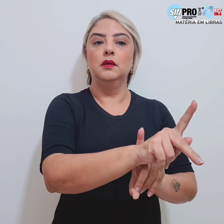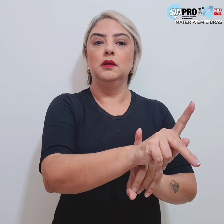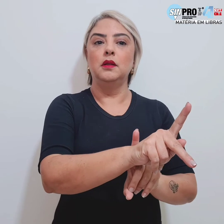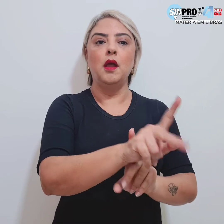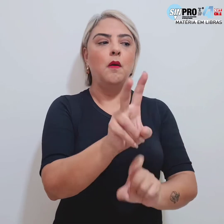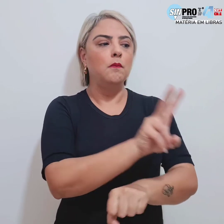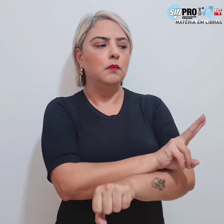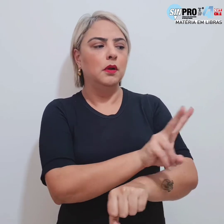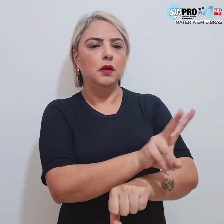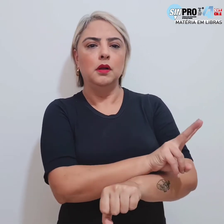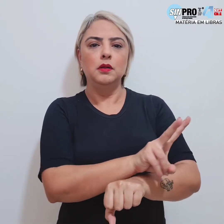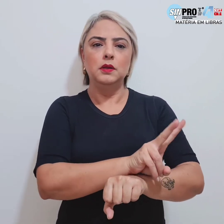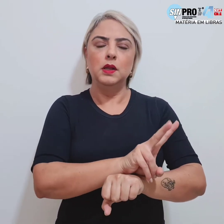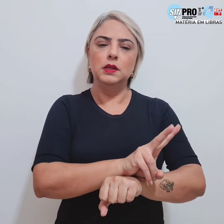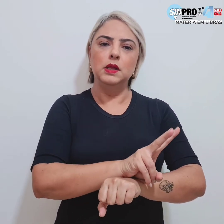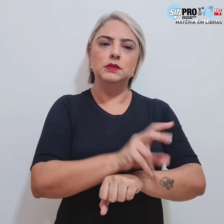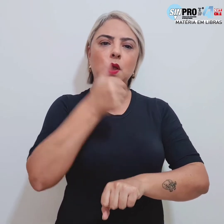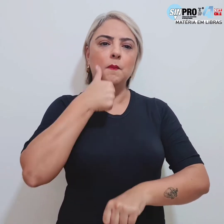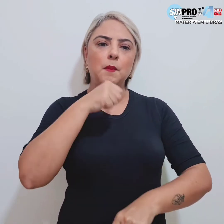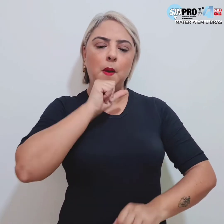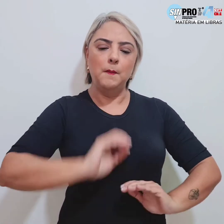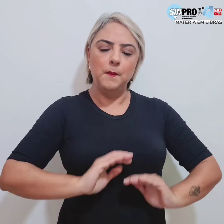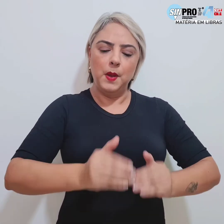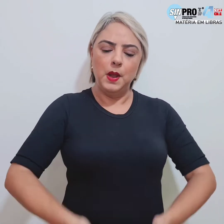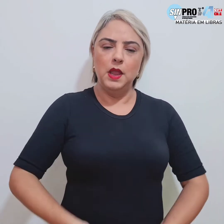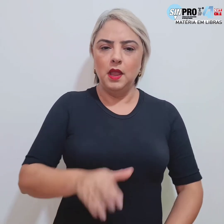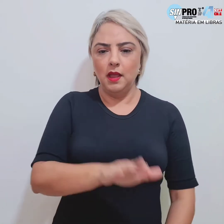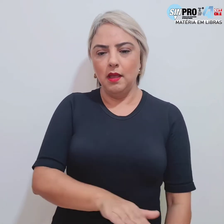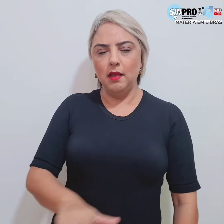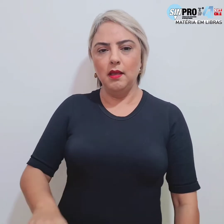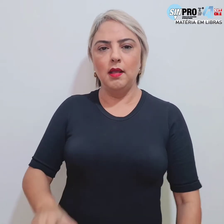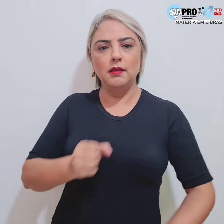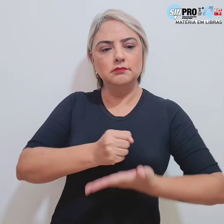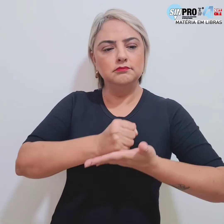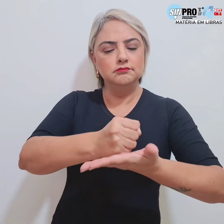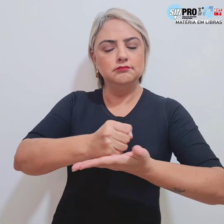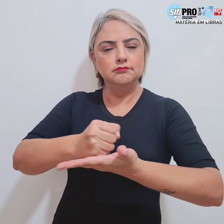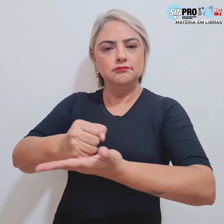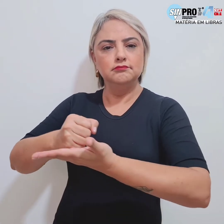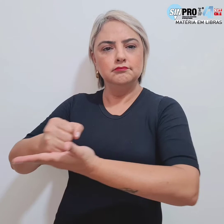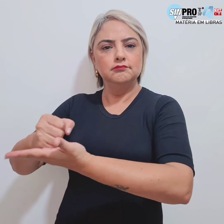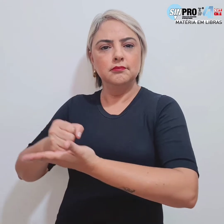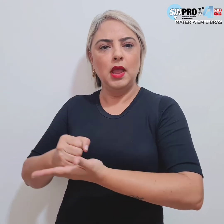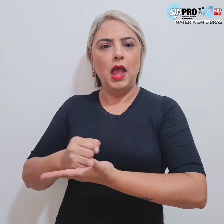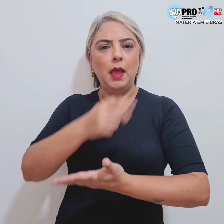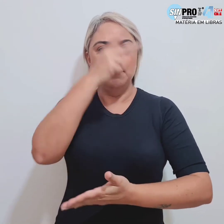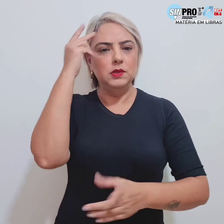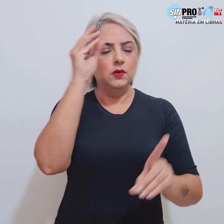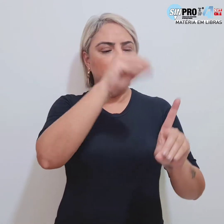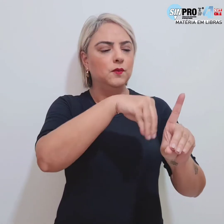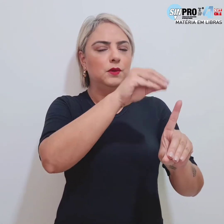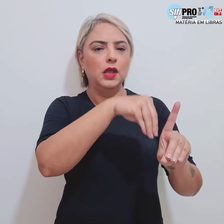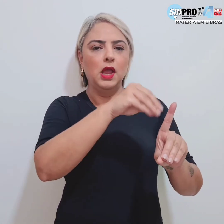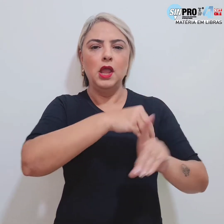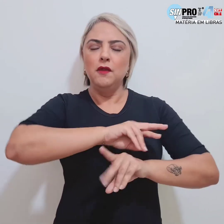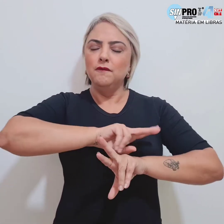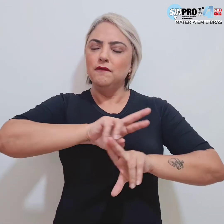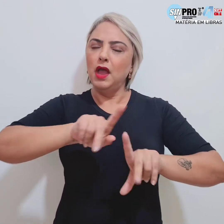proteção à maternidade e à infância, assistência aos desamparados e vários outros